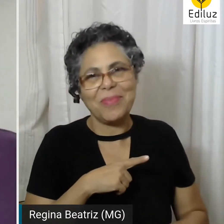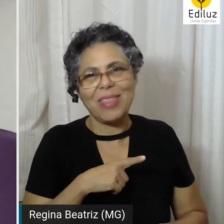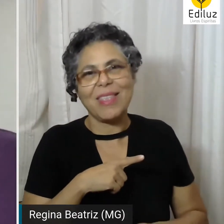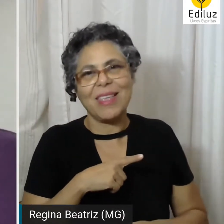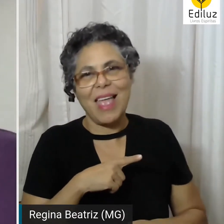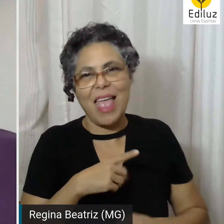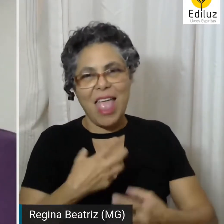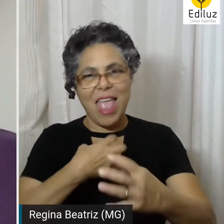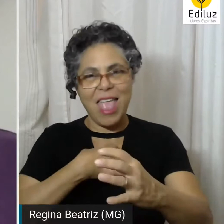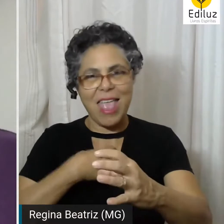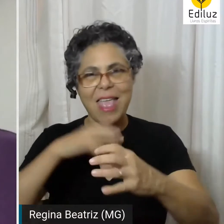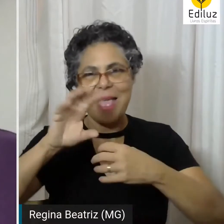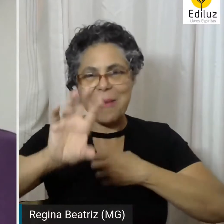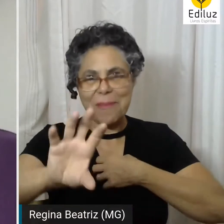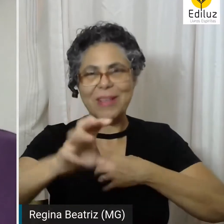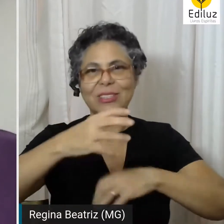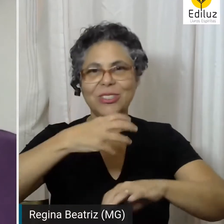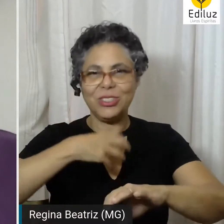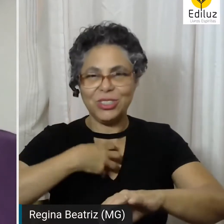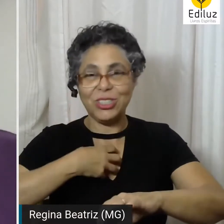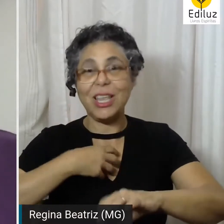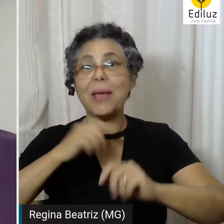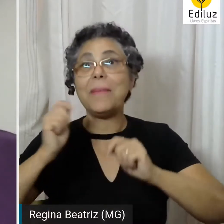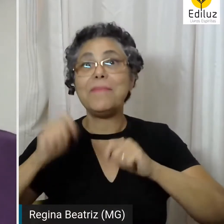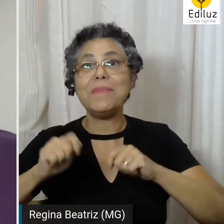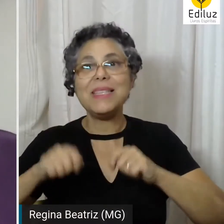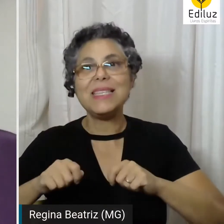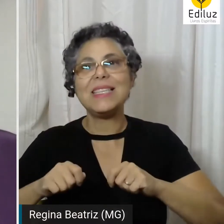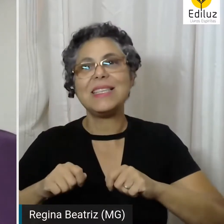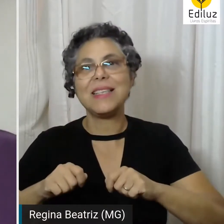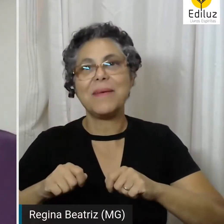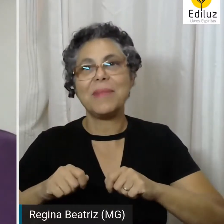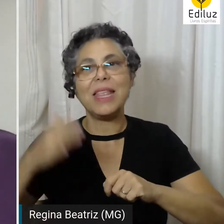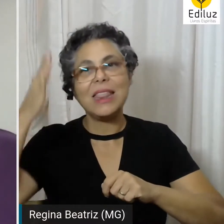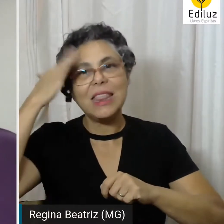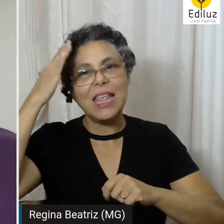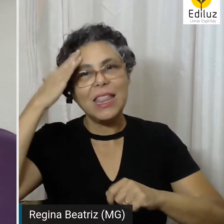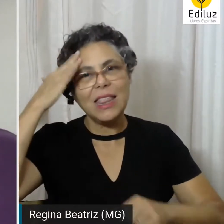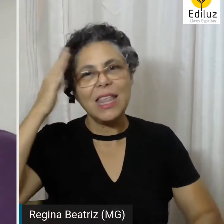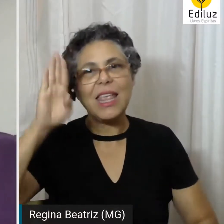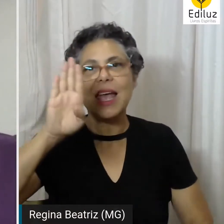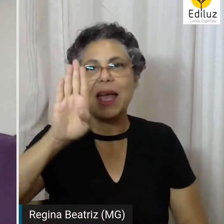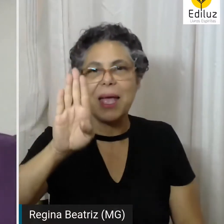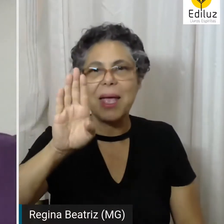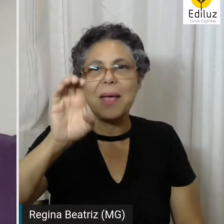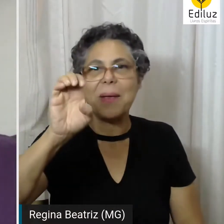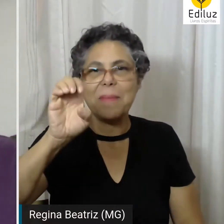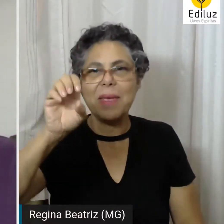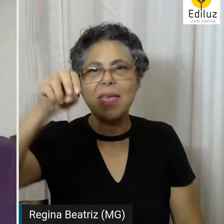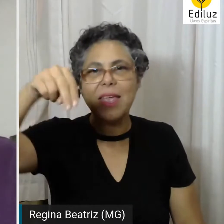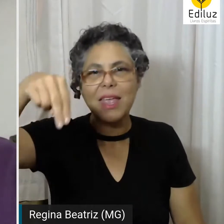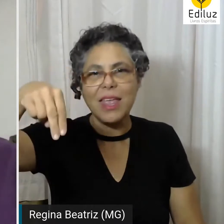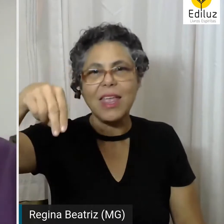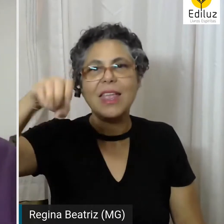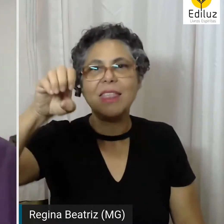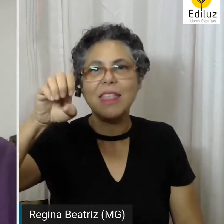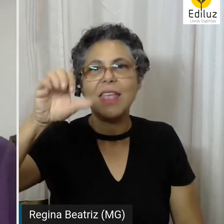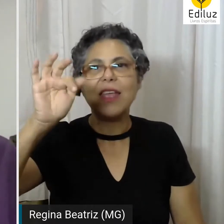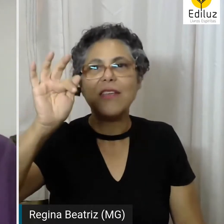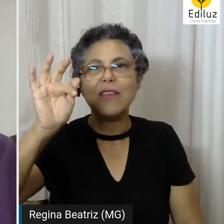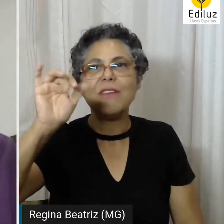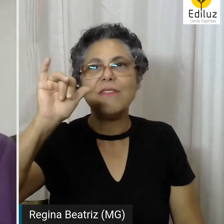Empatia é necessária à beneficência. Empatia é necessária à prática da